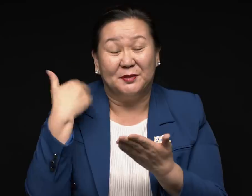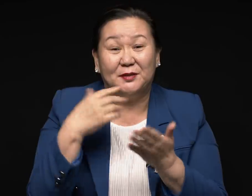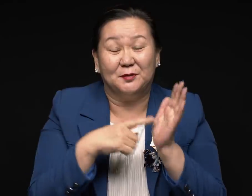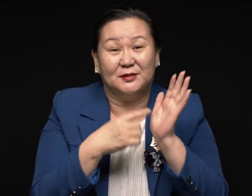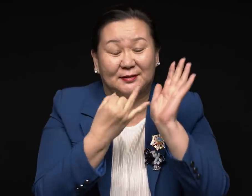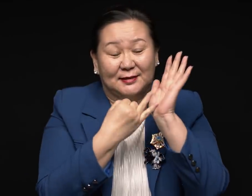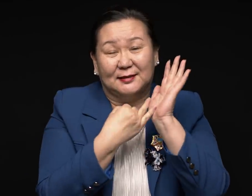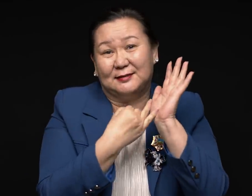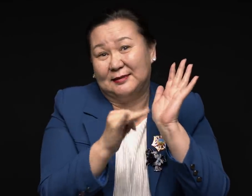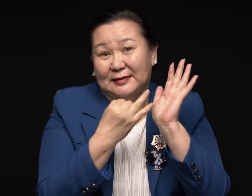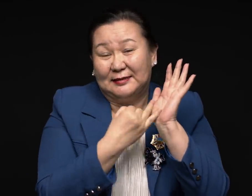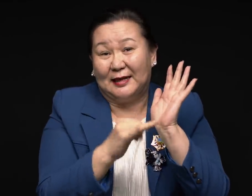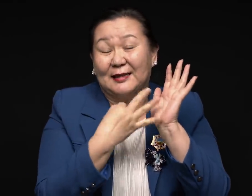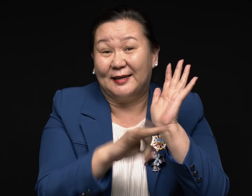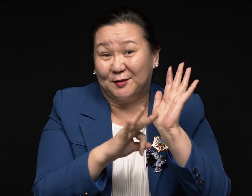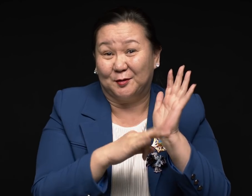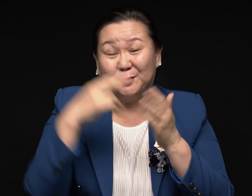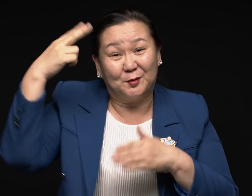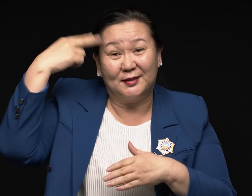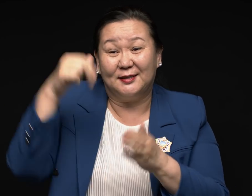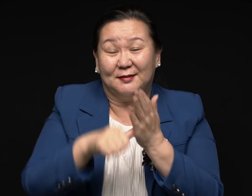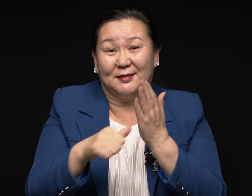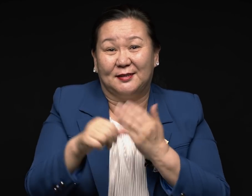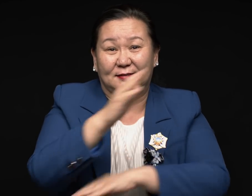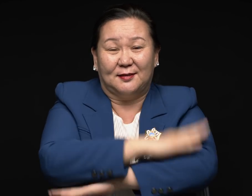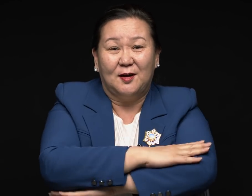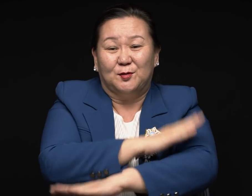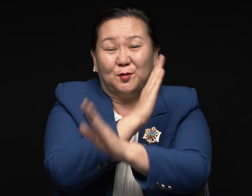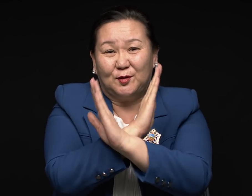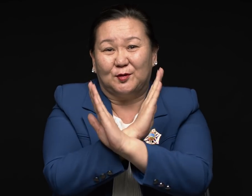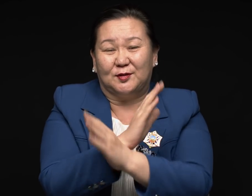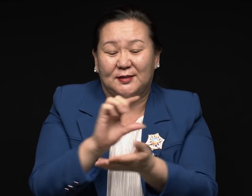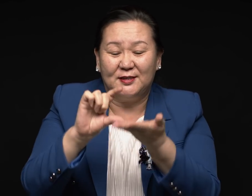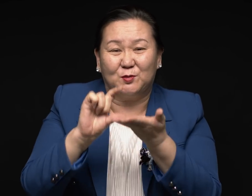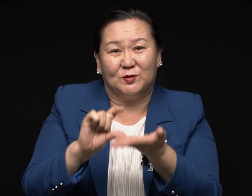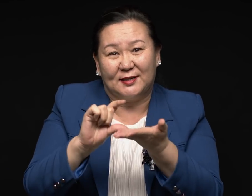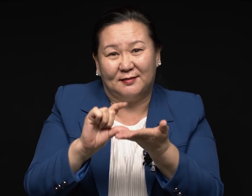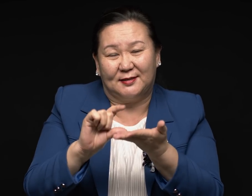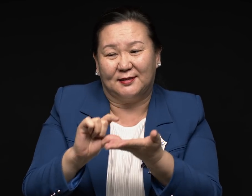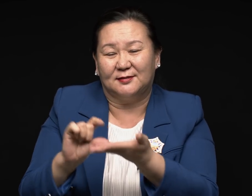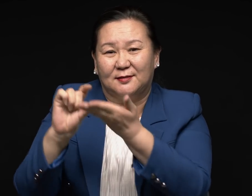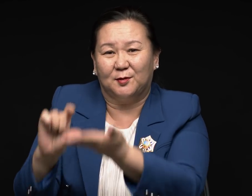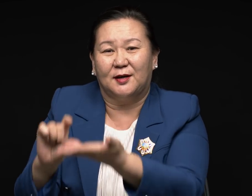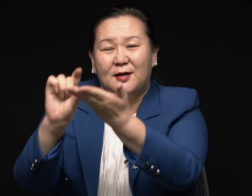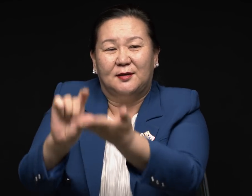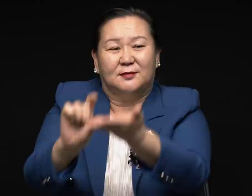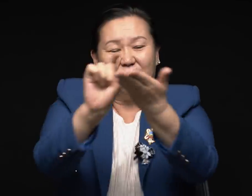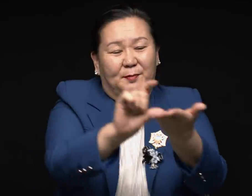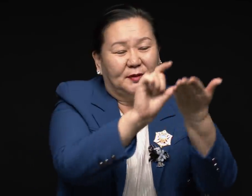Бидний үед чинь 70 80-аад онд дурсгалын тэмдгийг эсвэл сургууль төгсгөхөд ийм зузаан тэмдгийг эсвэл зүгээр эсвэл бид